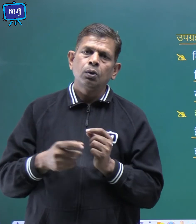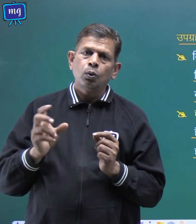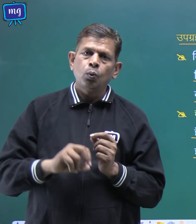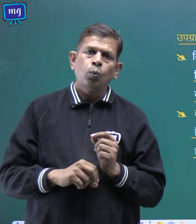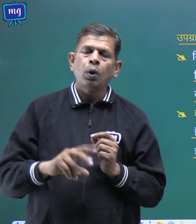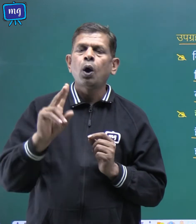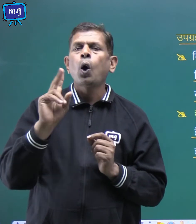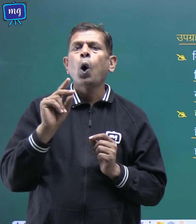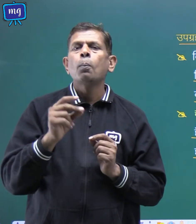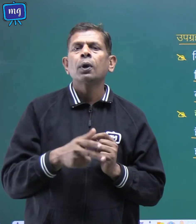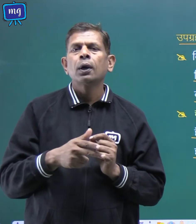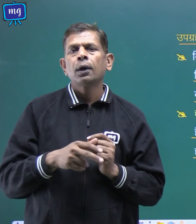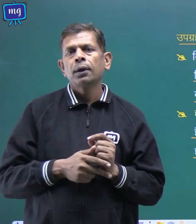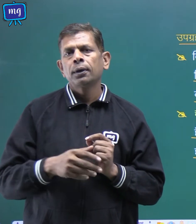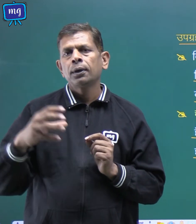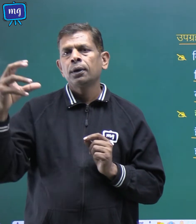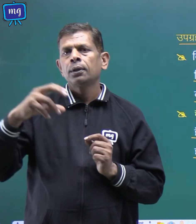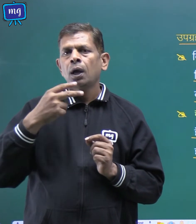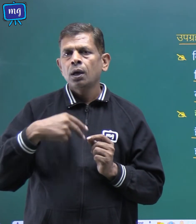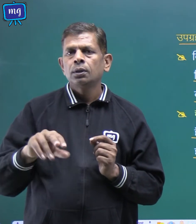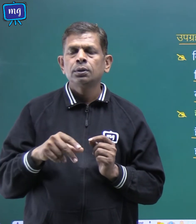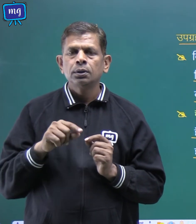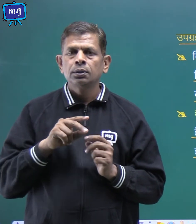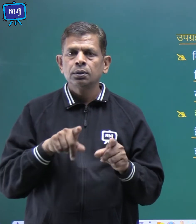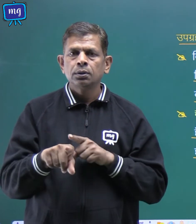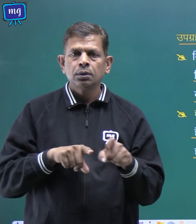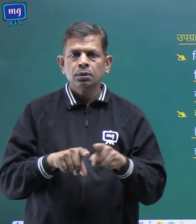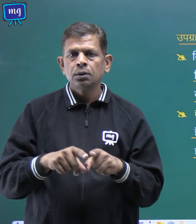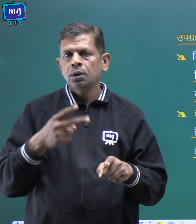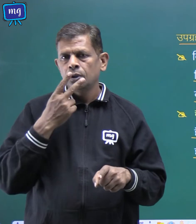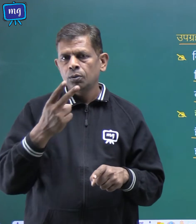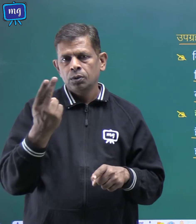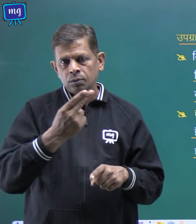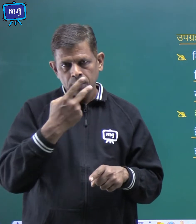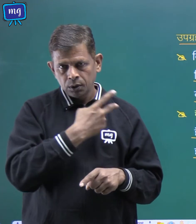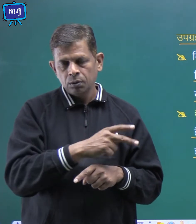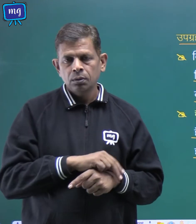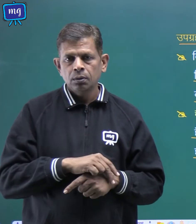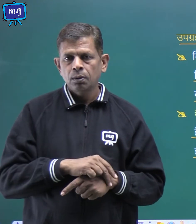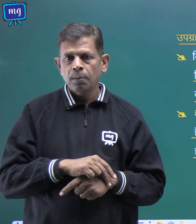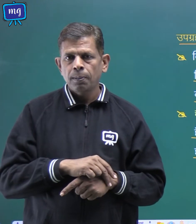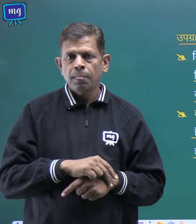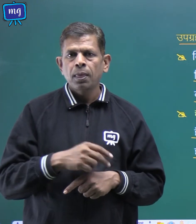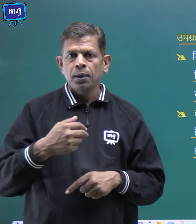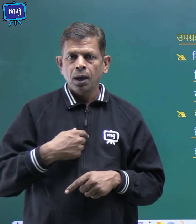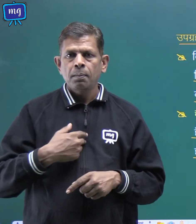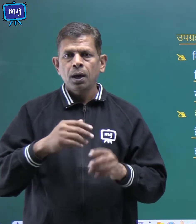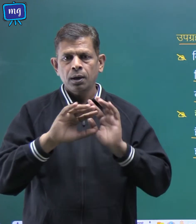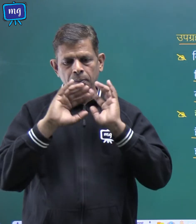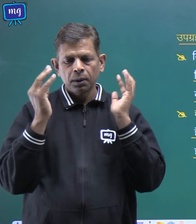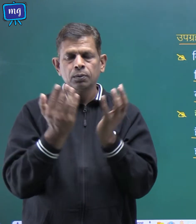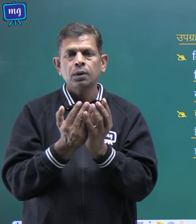वो उपग्रह कहलाते हैं। जैसे तुम चित्र में देख रहे हो, ये हमारी पृथ्वी